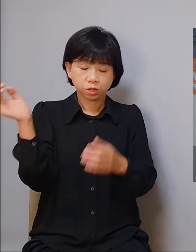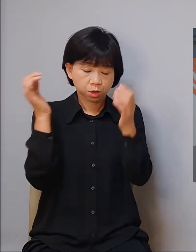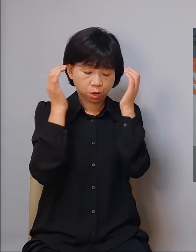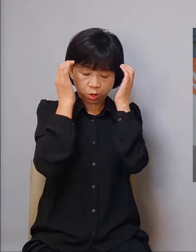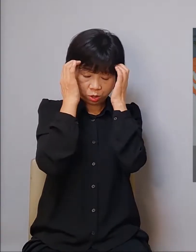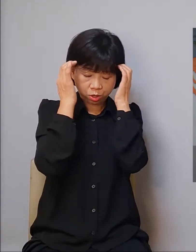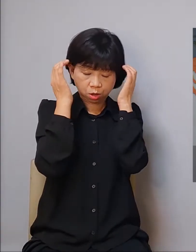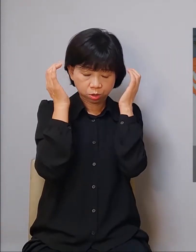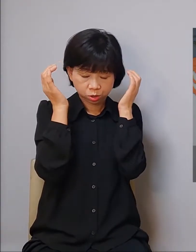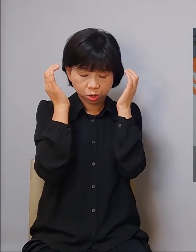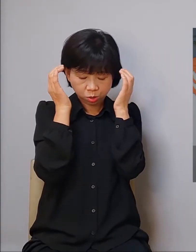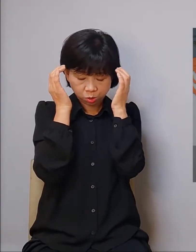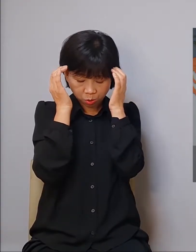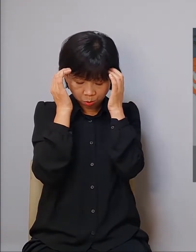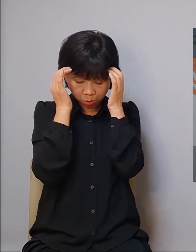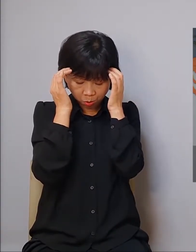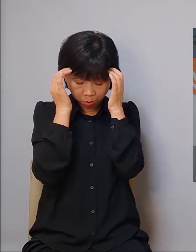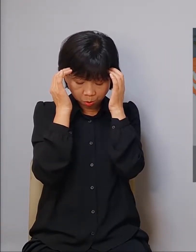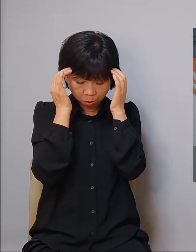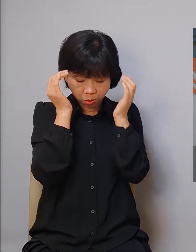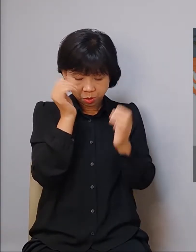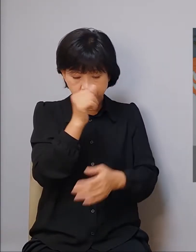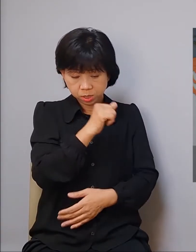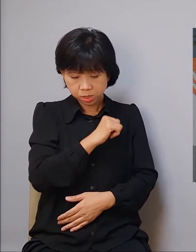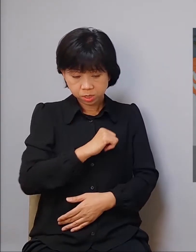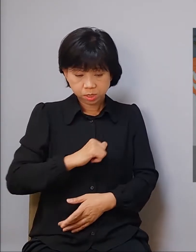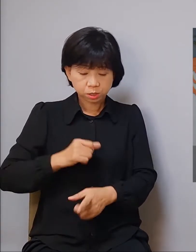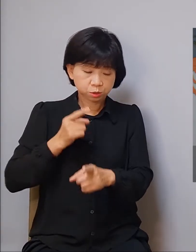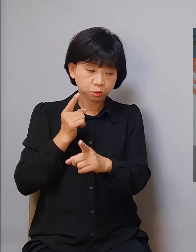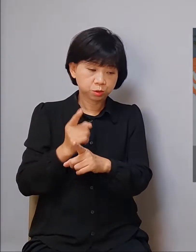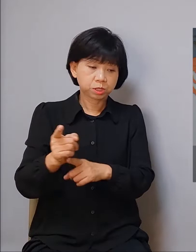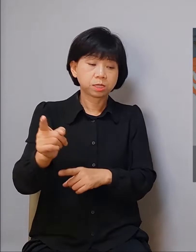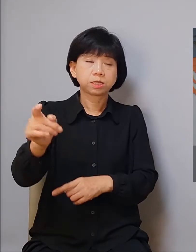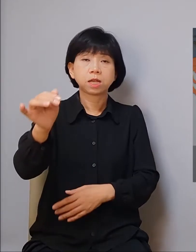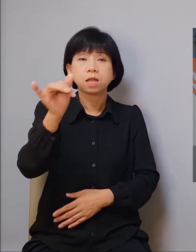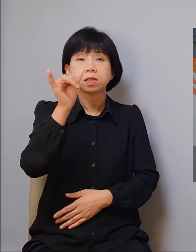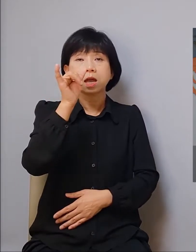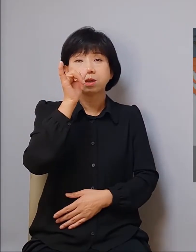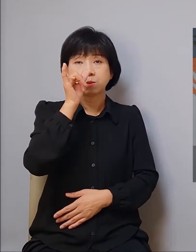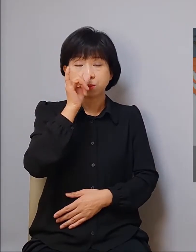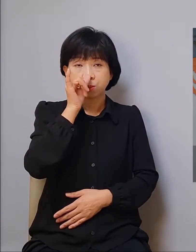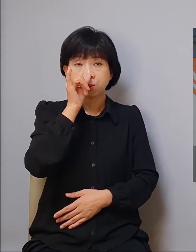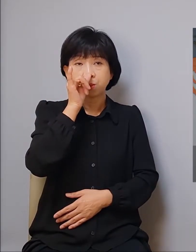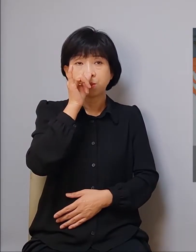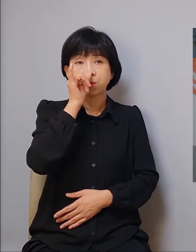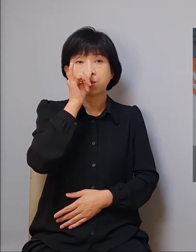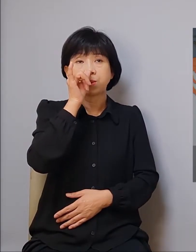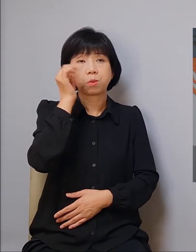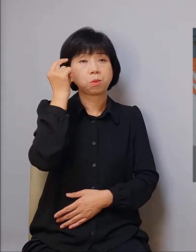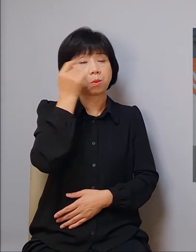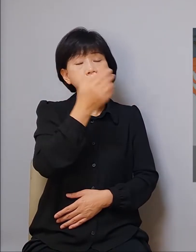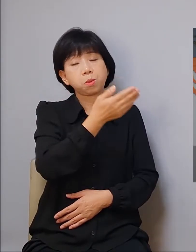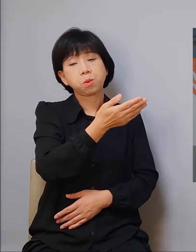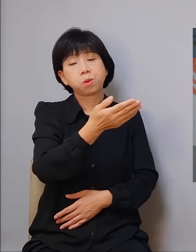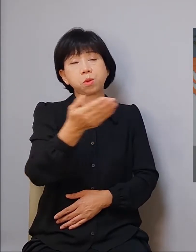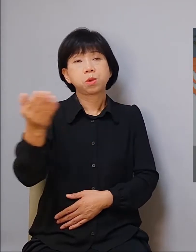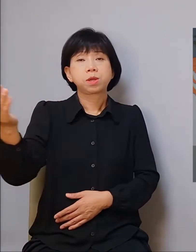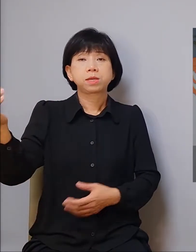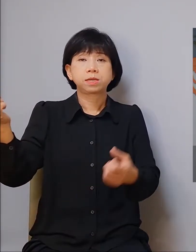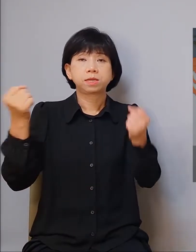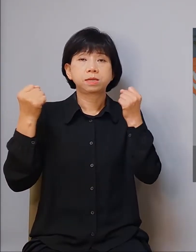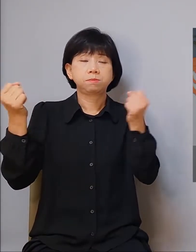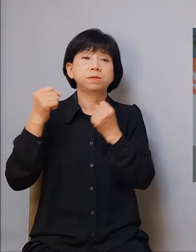믿는다면 어떤 역경도 우리 오른손을 높이 들고 찬양합니다. 힘을